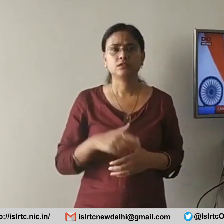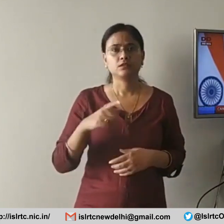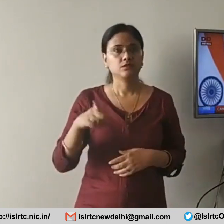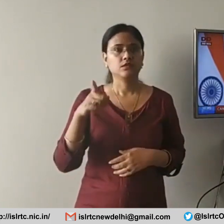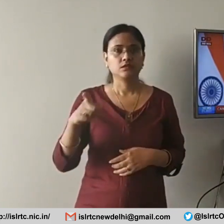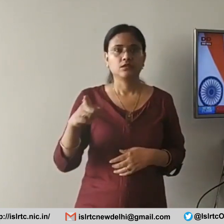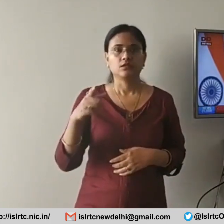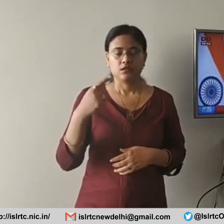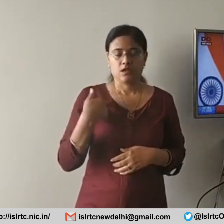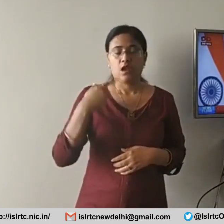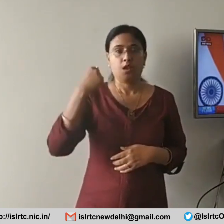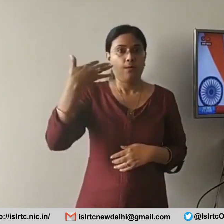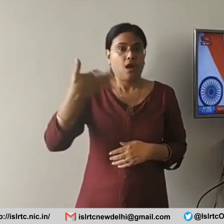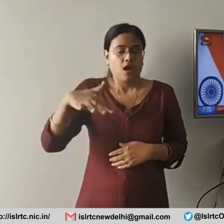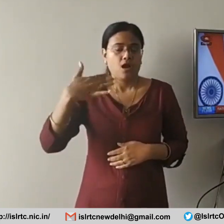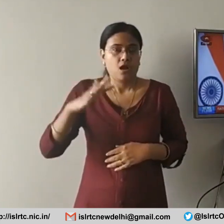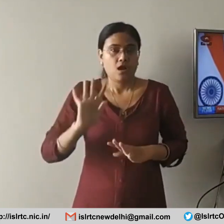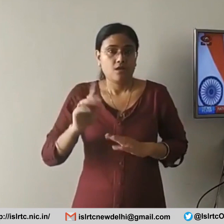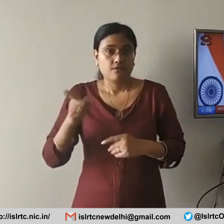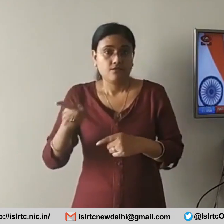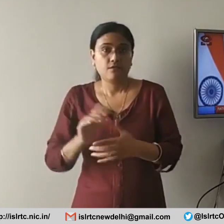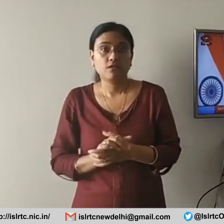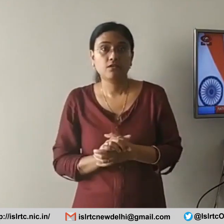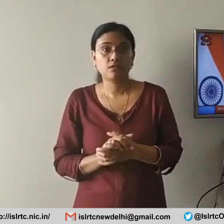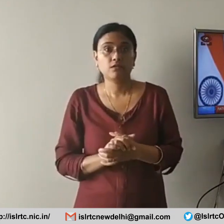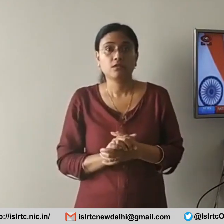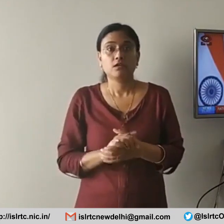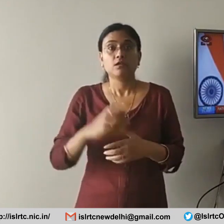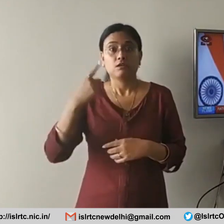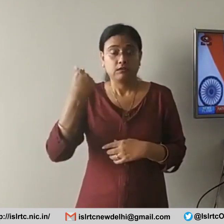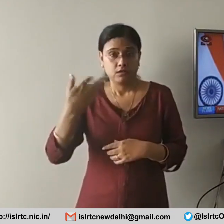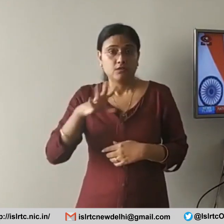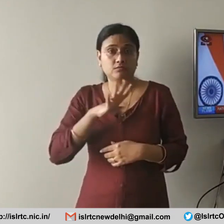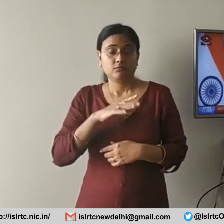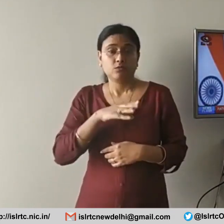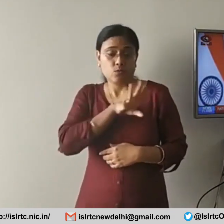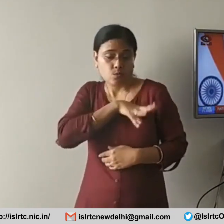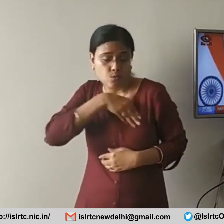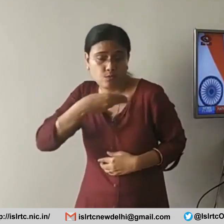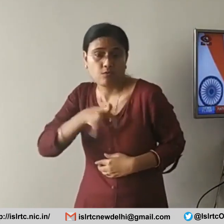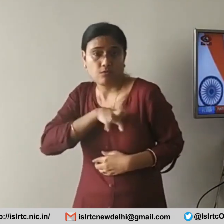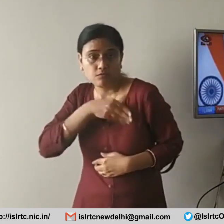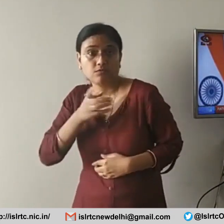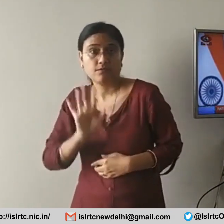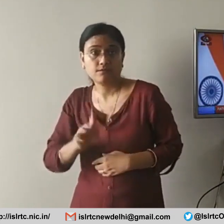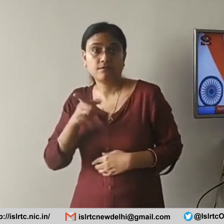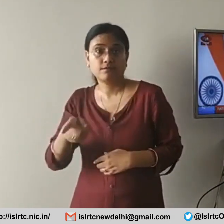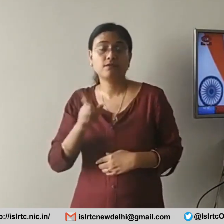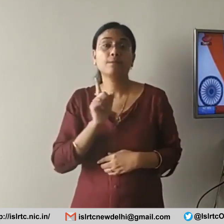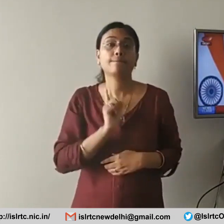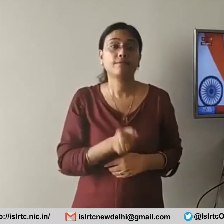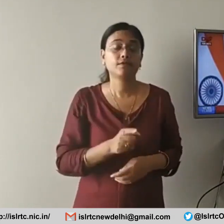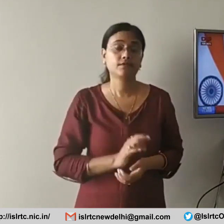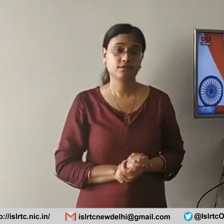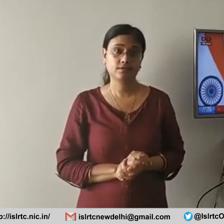महंगा जरूर लगता है, बहुत बड़ी कीमत चुकानी पड़ी है, लेकिन